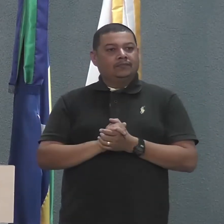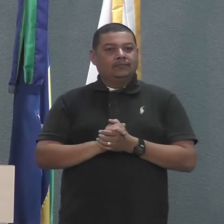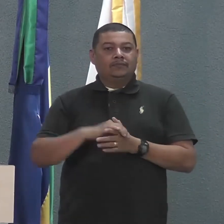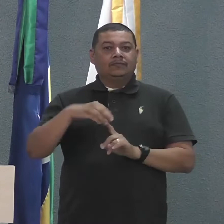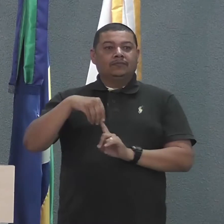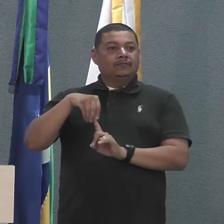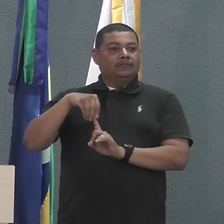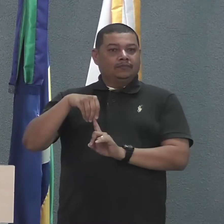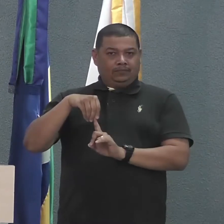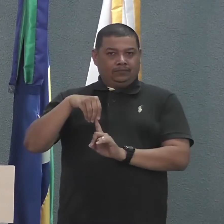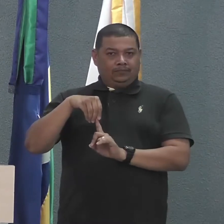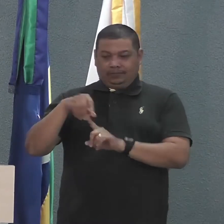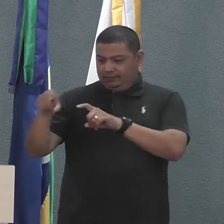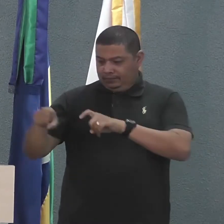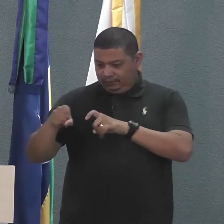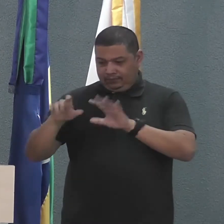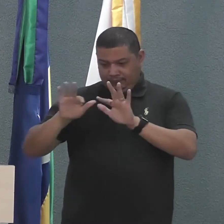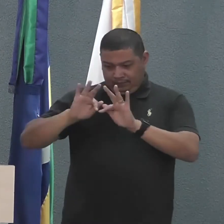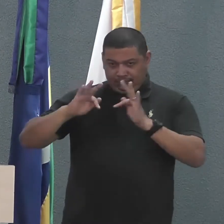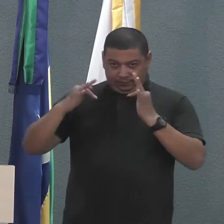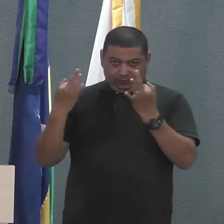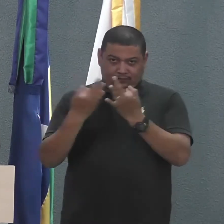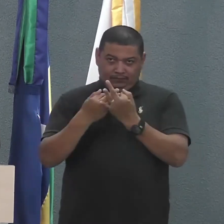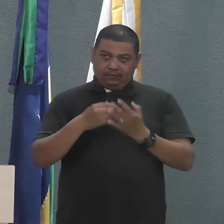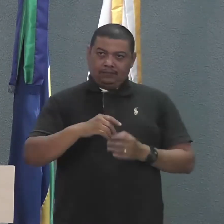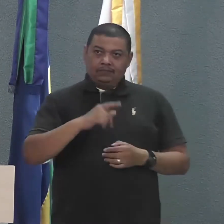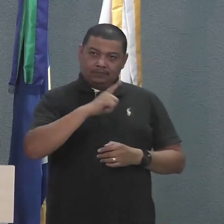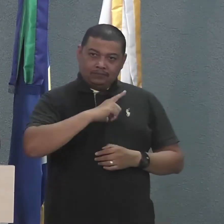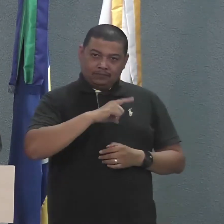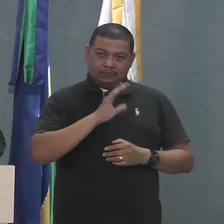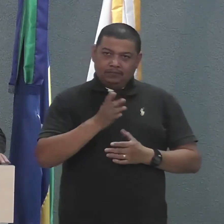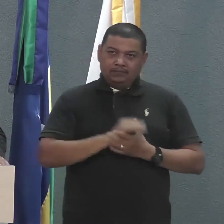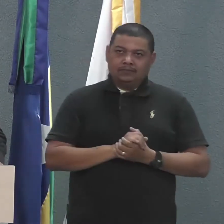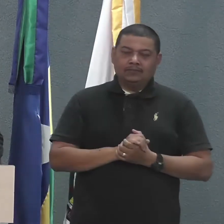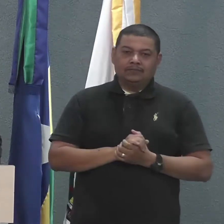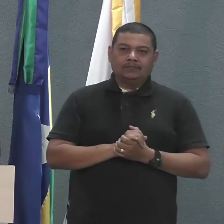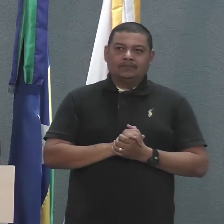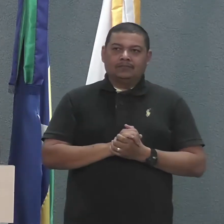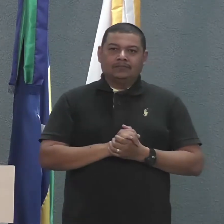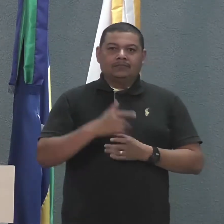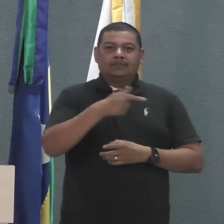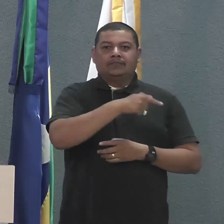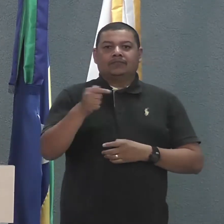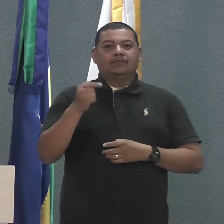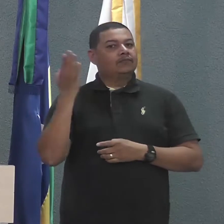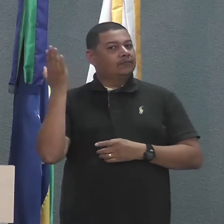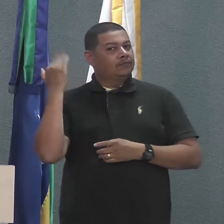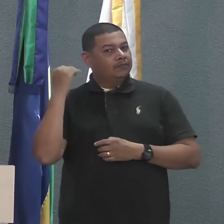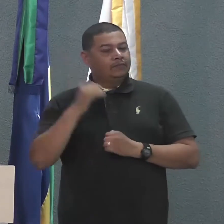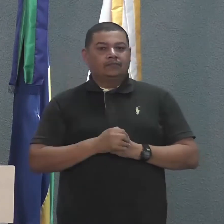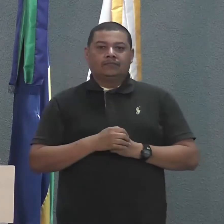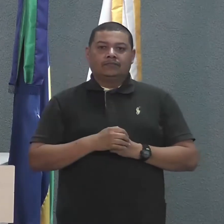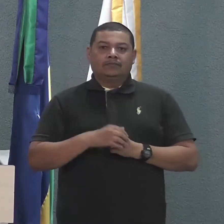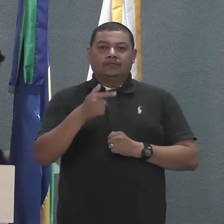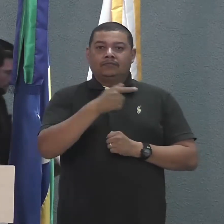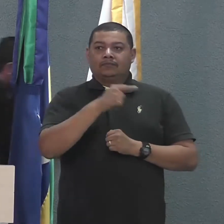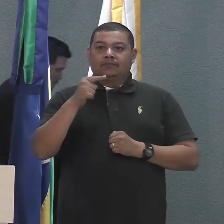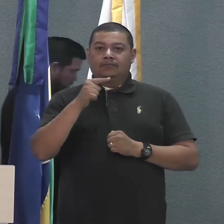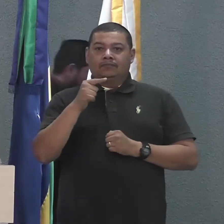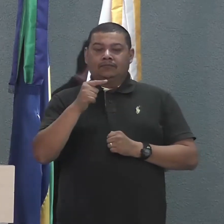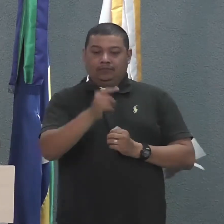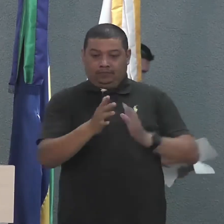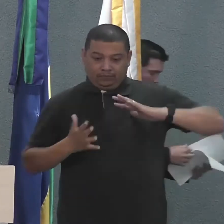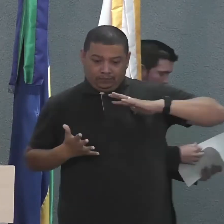especificamente da agricultura familiar. Tivemos agora, nessa última semana, a Semana Internacional do